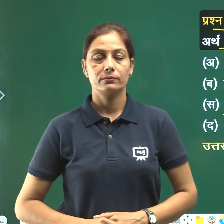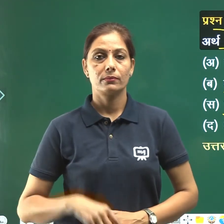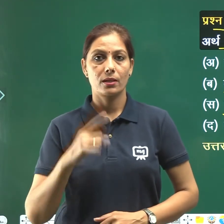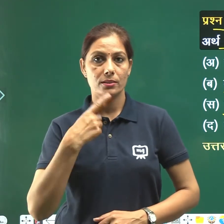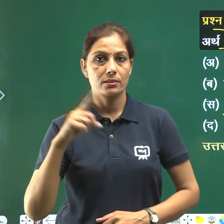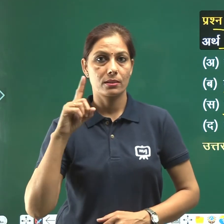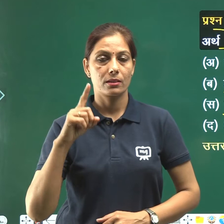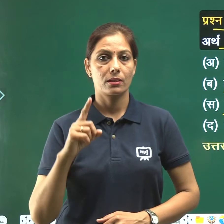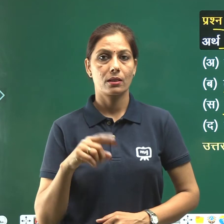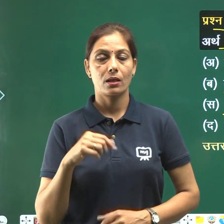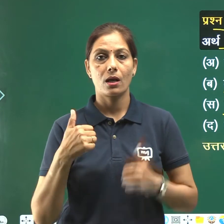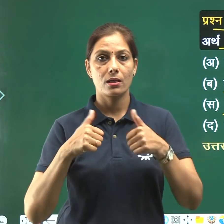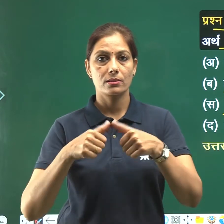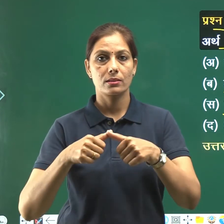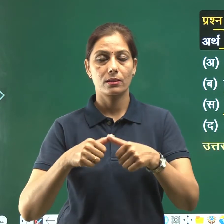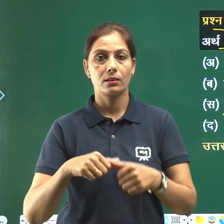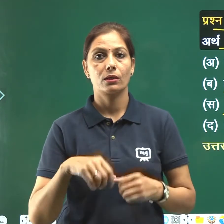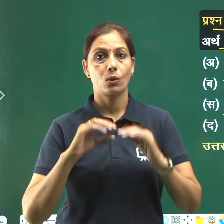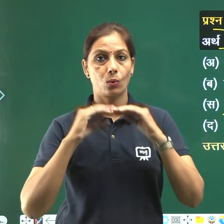सही उत्तर है दुनियादारी।